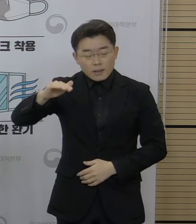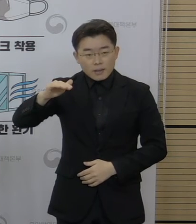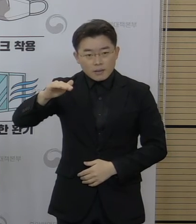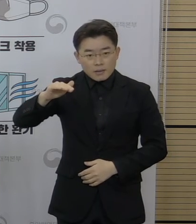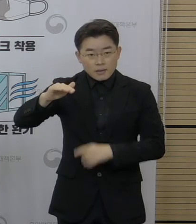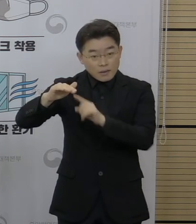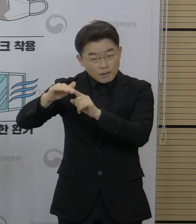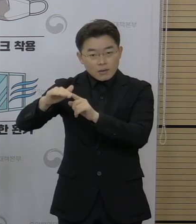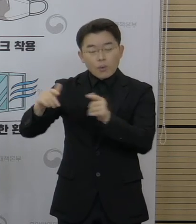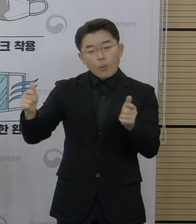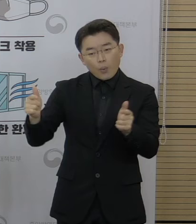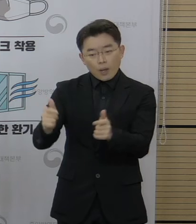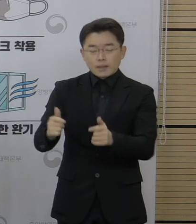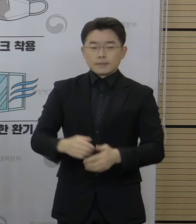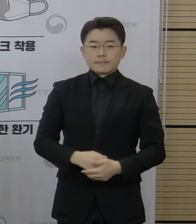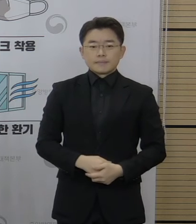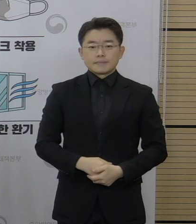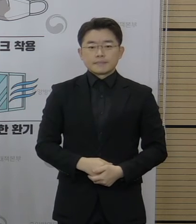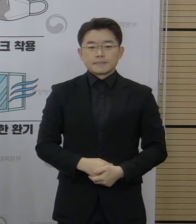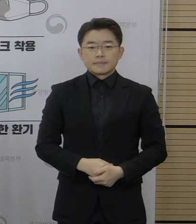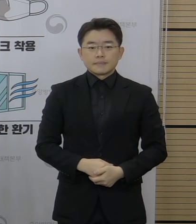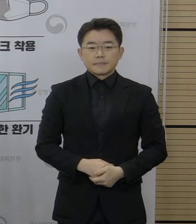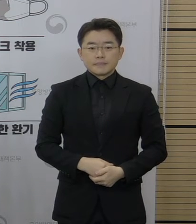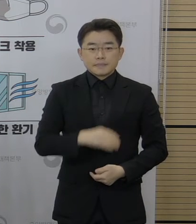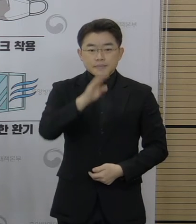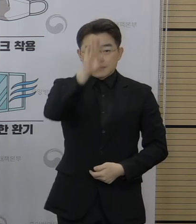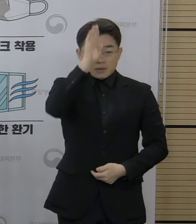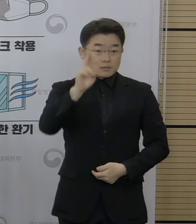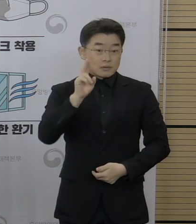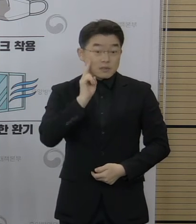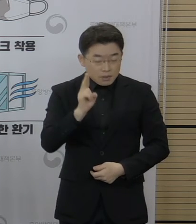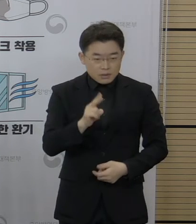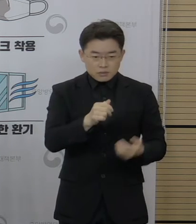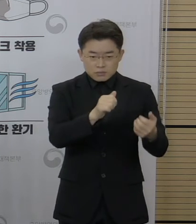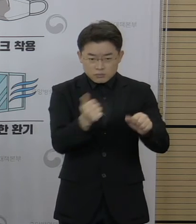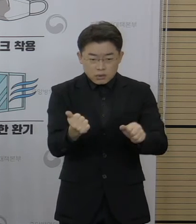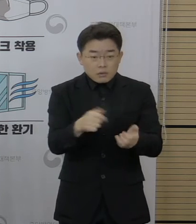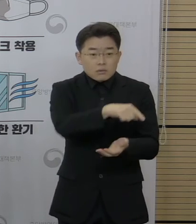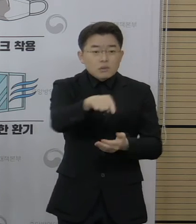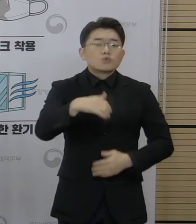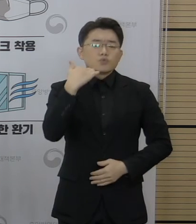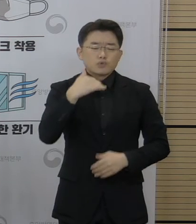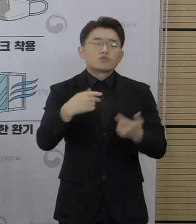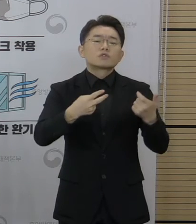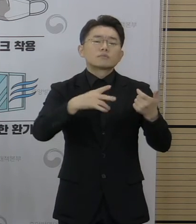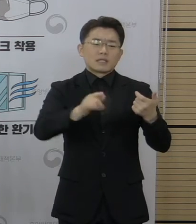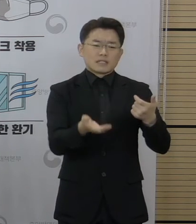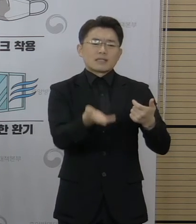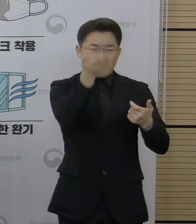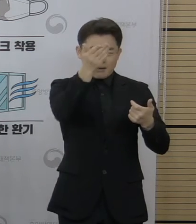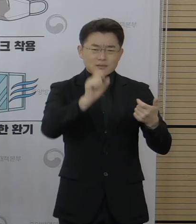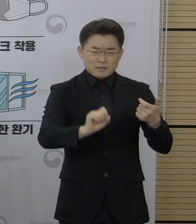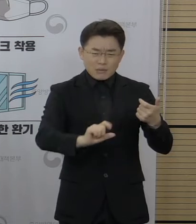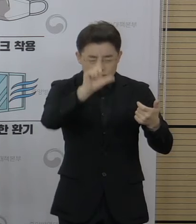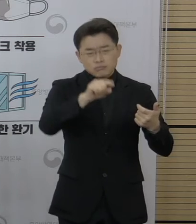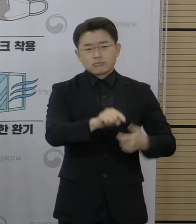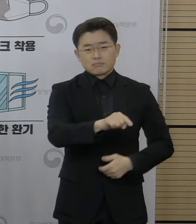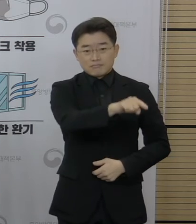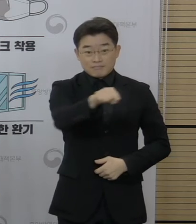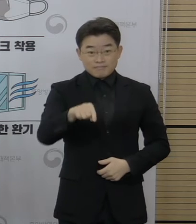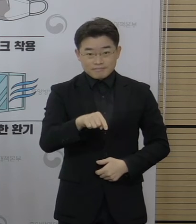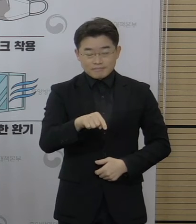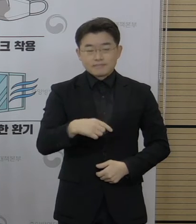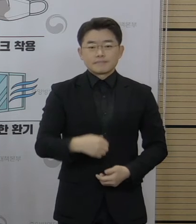초반대를 유지하고 있습니다 위 중증환자 와 사망자의 대부분은 60대 이상 고령층에서 발생하고